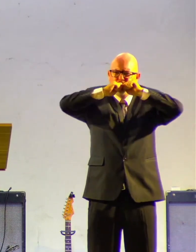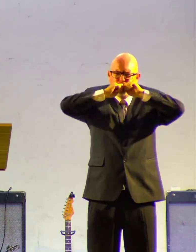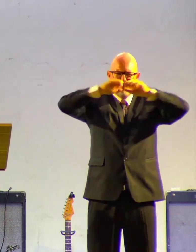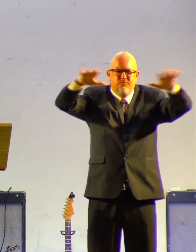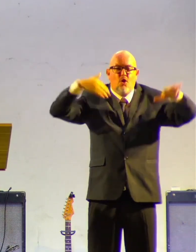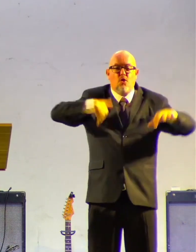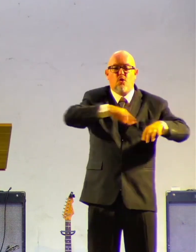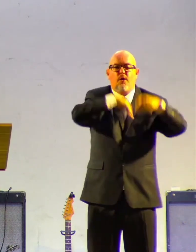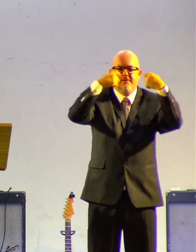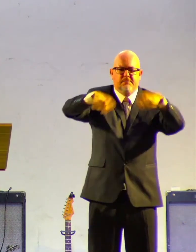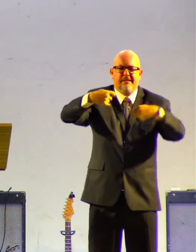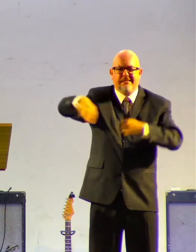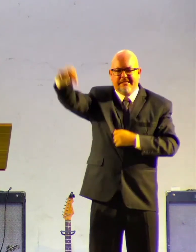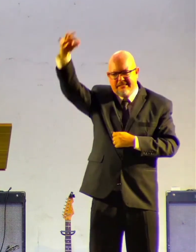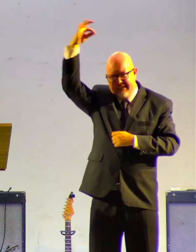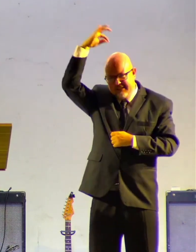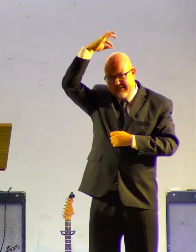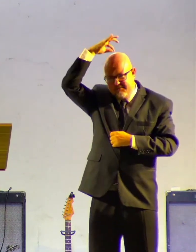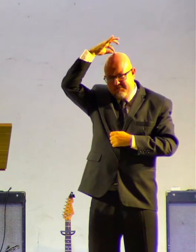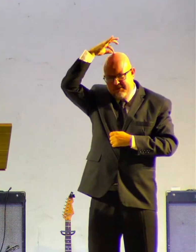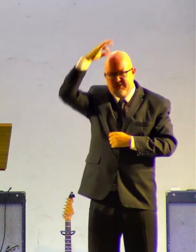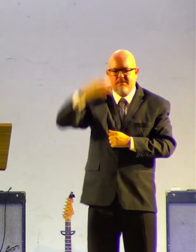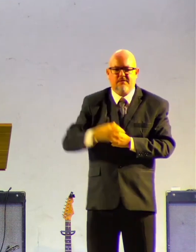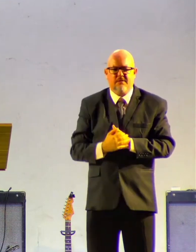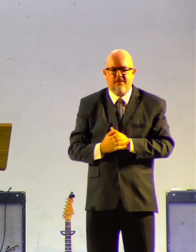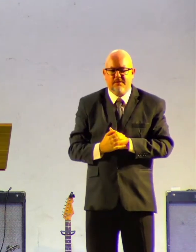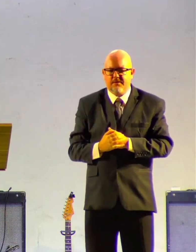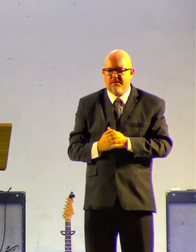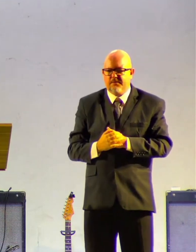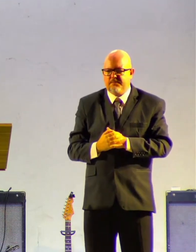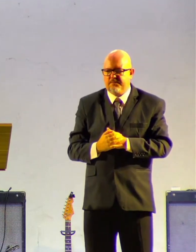Nós precisamos do Espírito Santo.